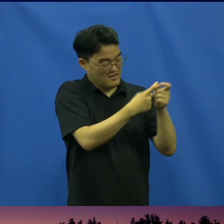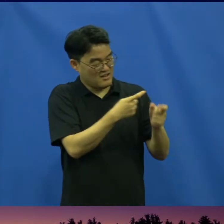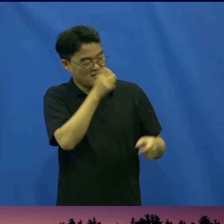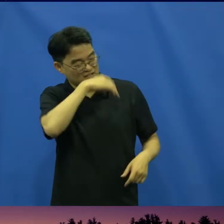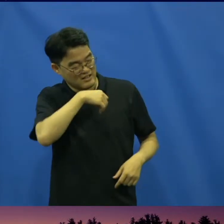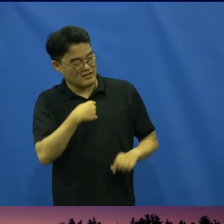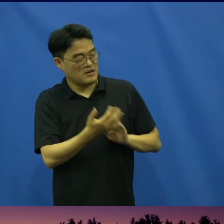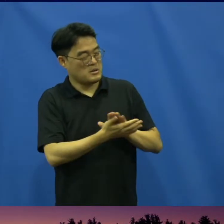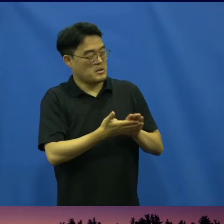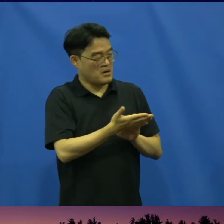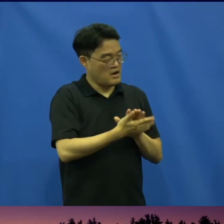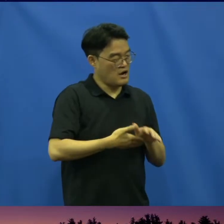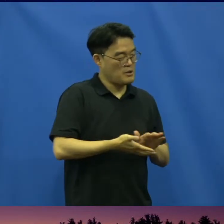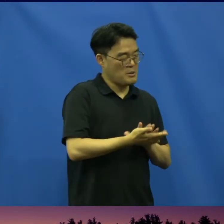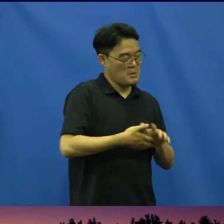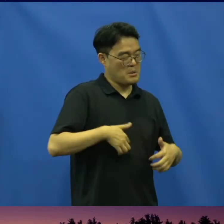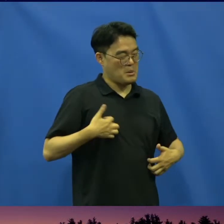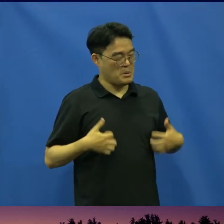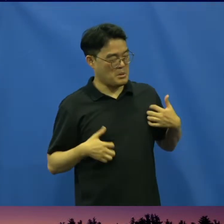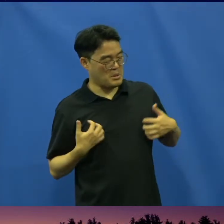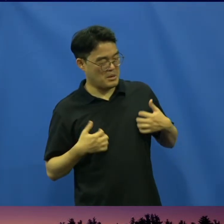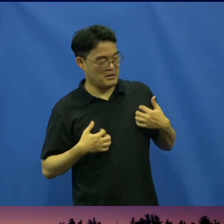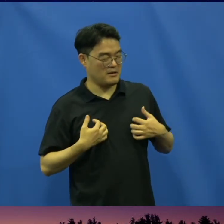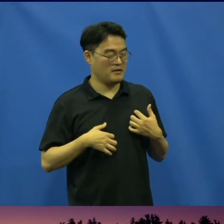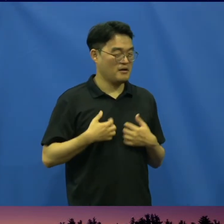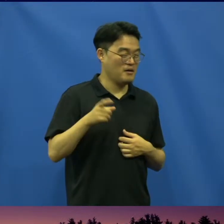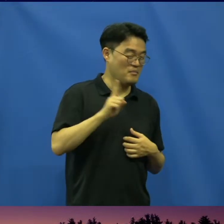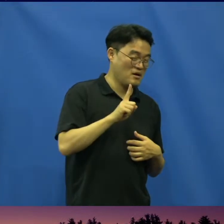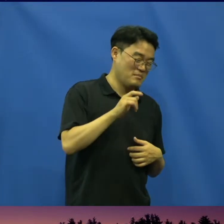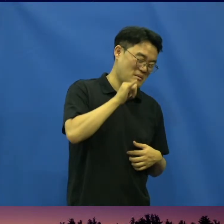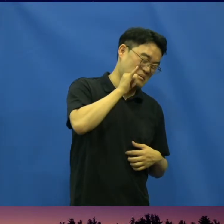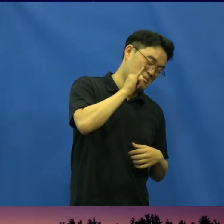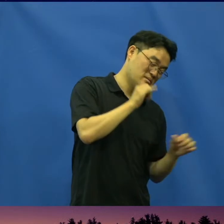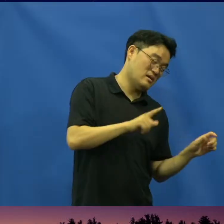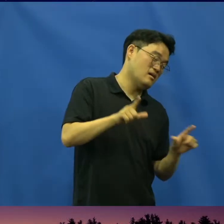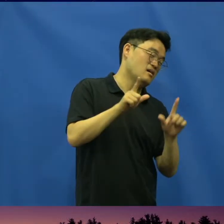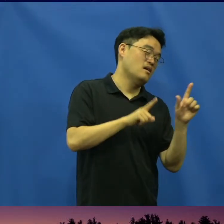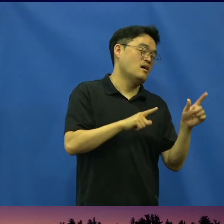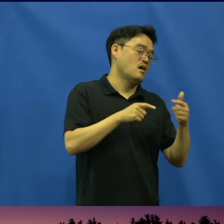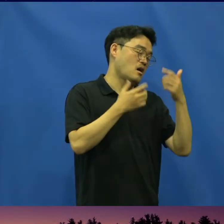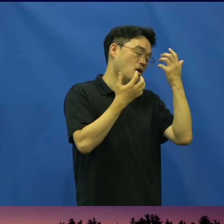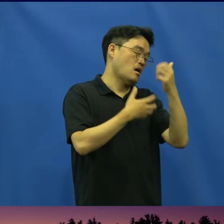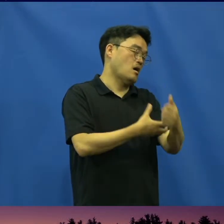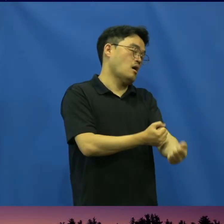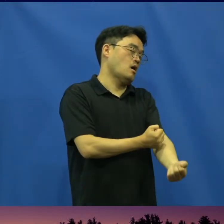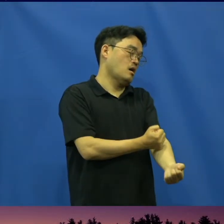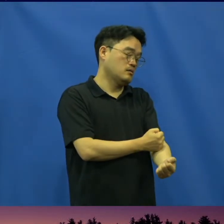더워가지고 내가 이 옷도리를 좀 벗고 싶어도 이게 다 걸려가지고 이게 안 되네.